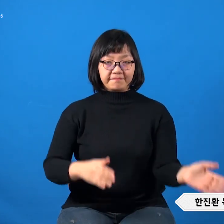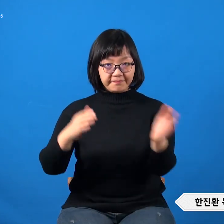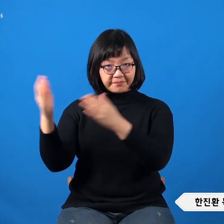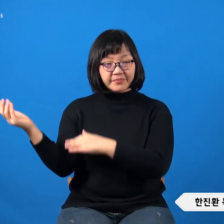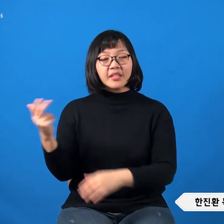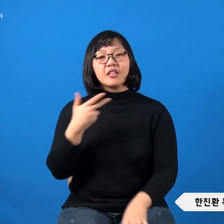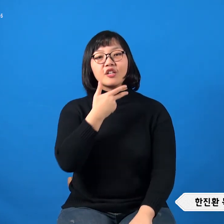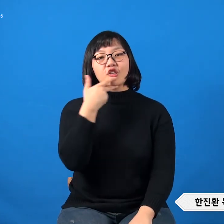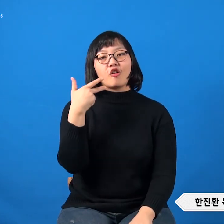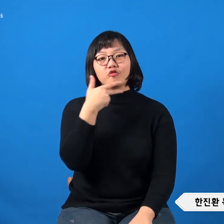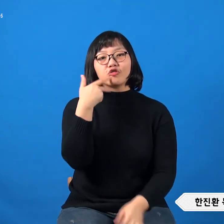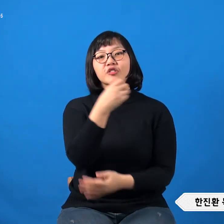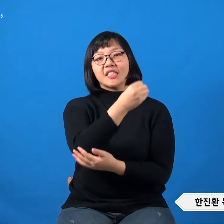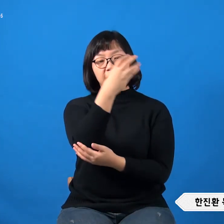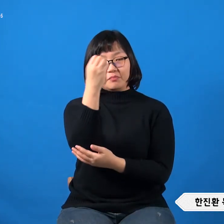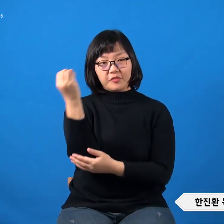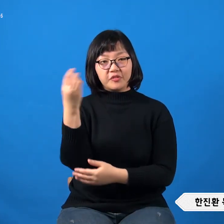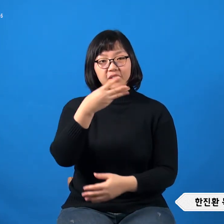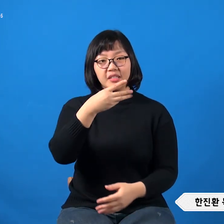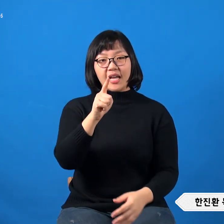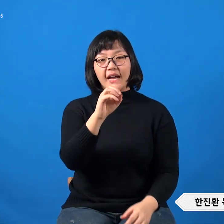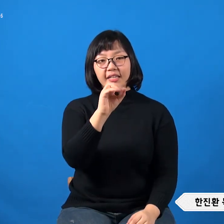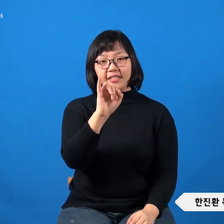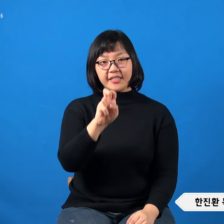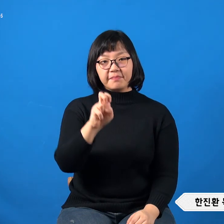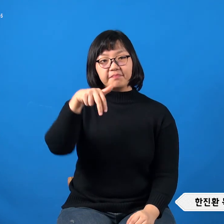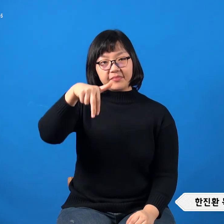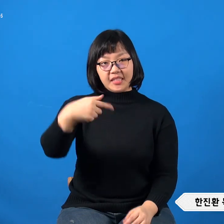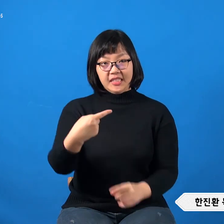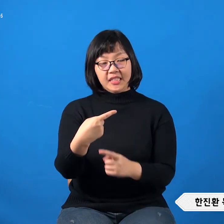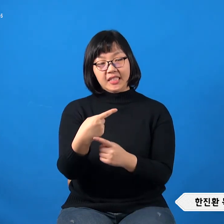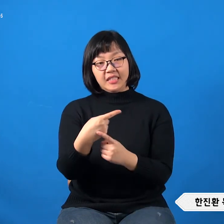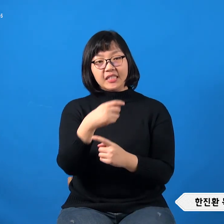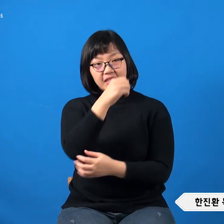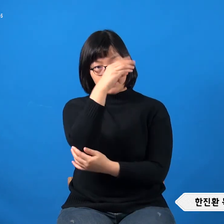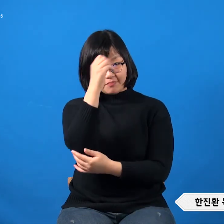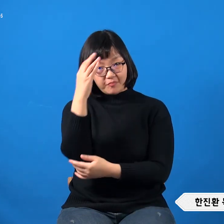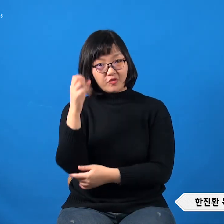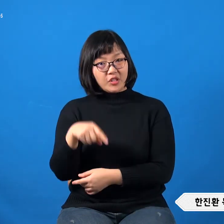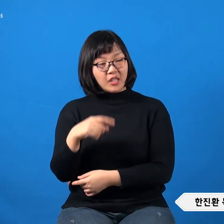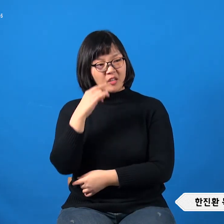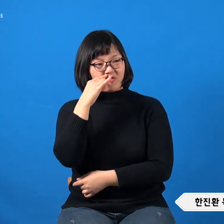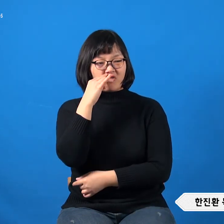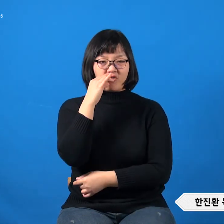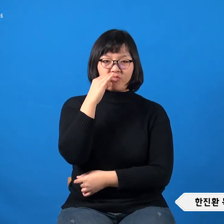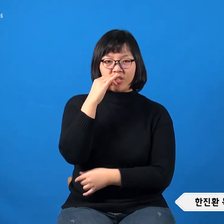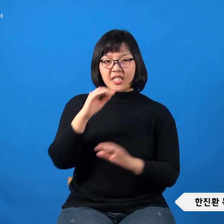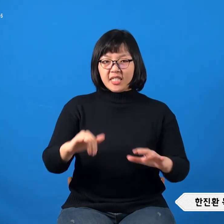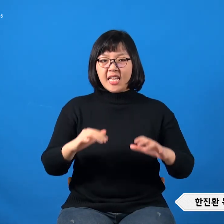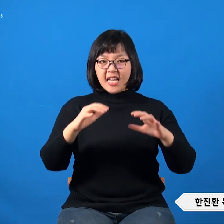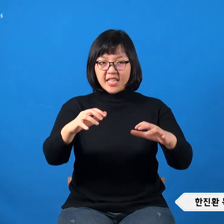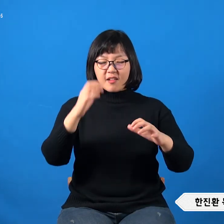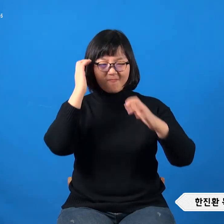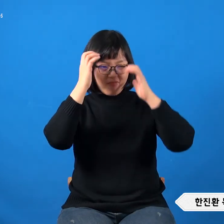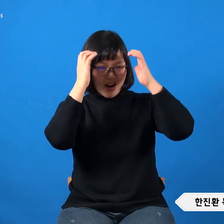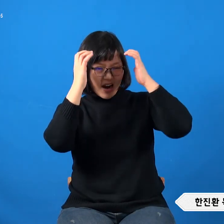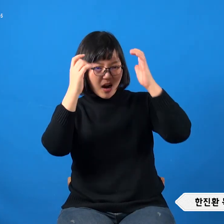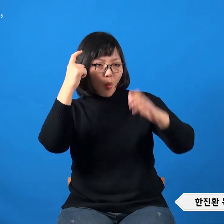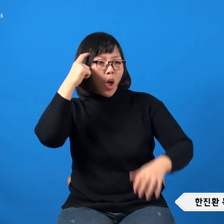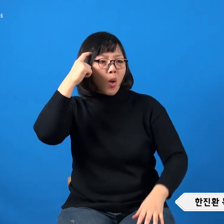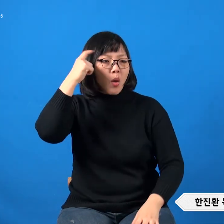영국의 더 타임즈지가 이 세상이 도대체 뭐가 잘못되어서 이렇게 엉망진창이 되어